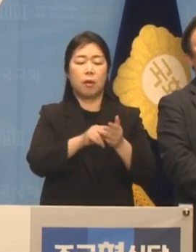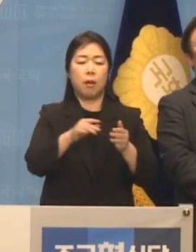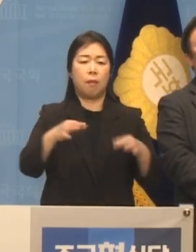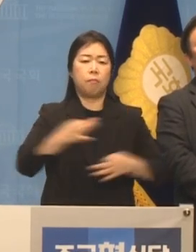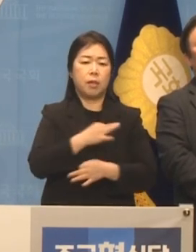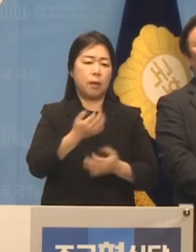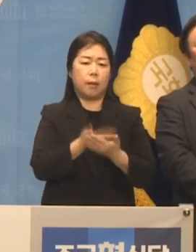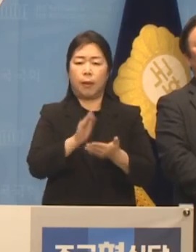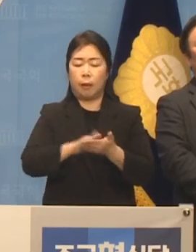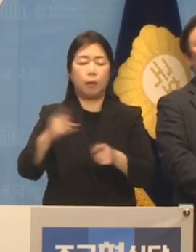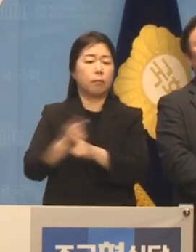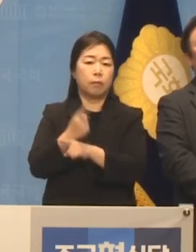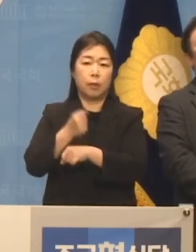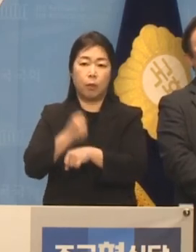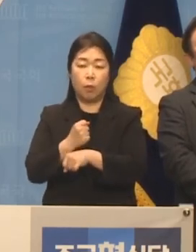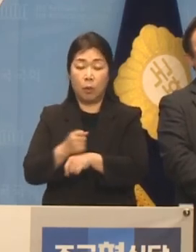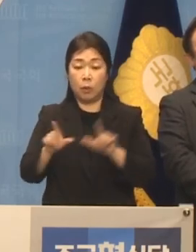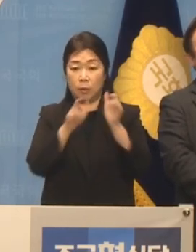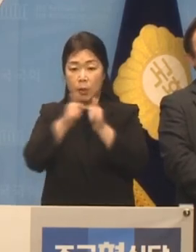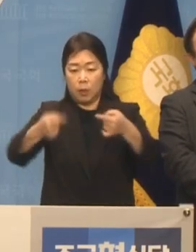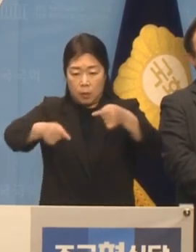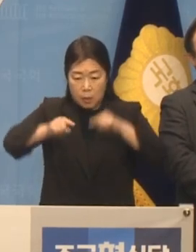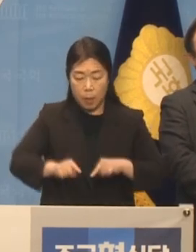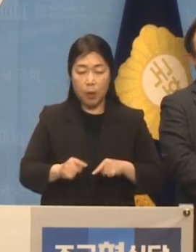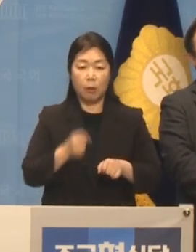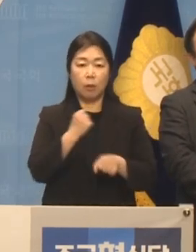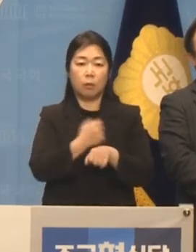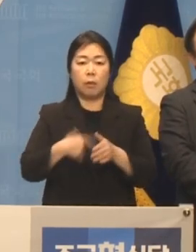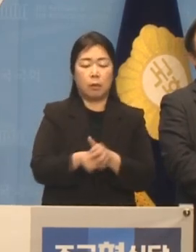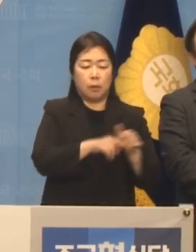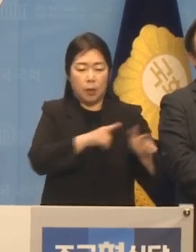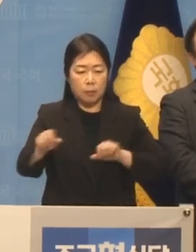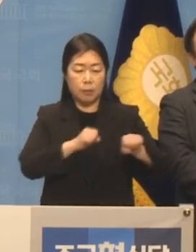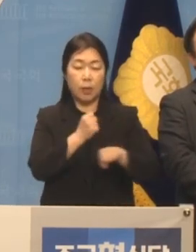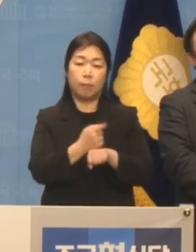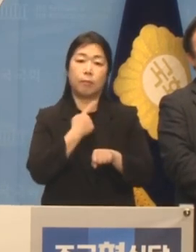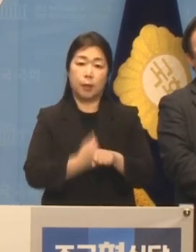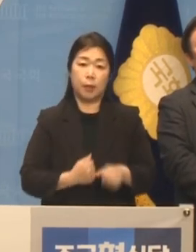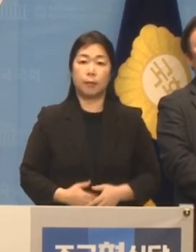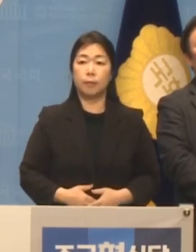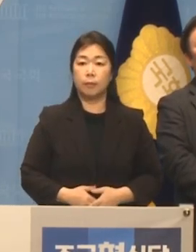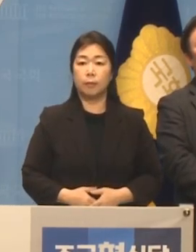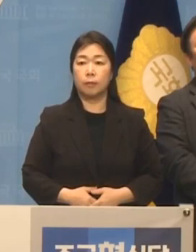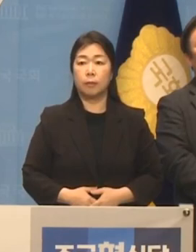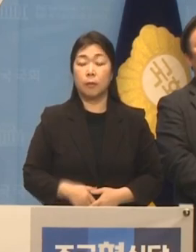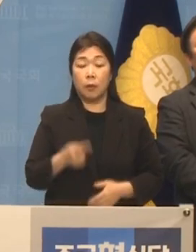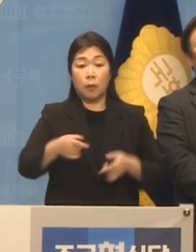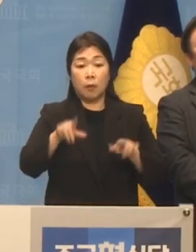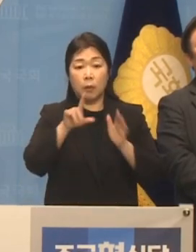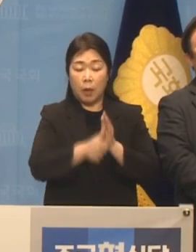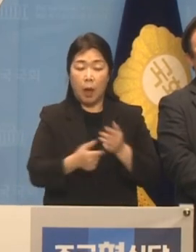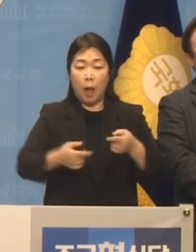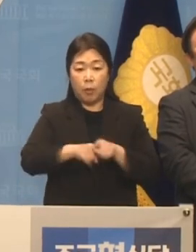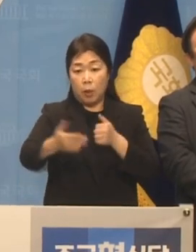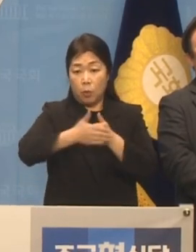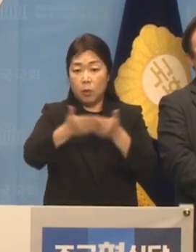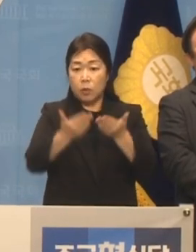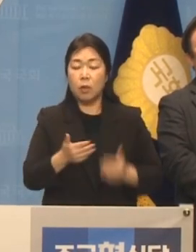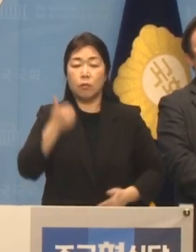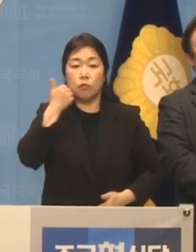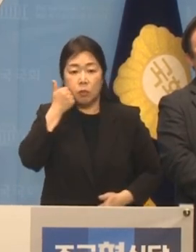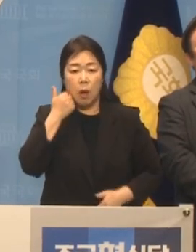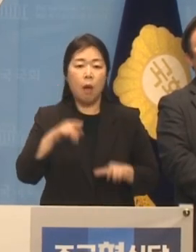참여를 활성화하기 위한 다양한 시도를 했습니다. 이 과정에서 함께한 주민들은 그야말로 평범한 시민들이었습니다.